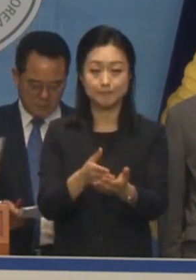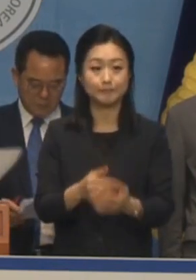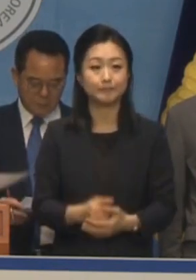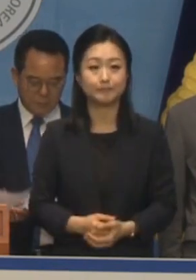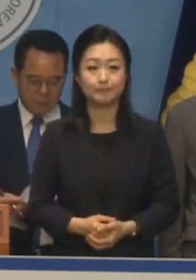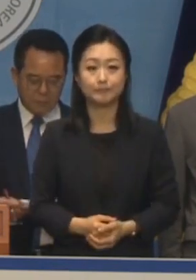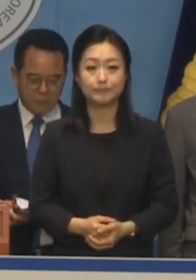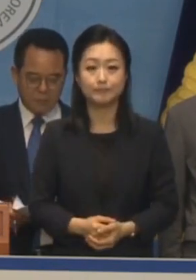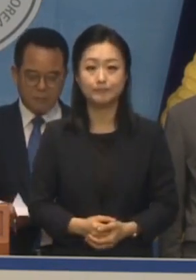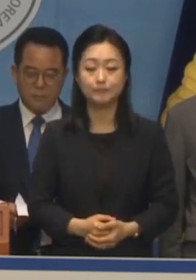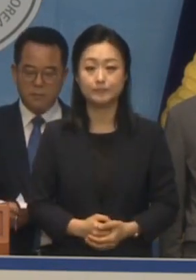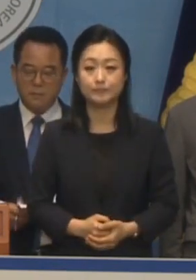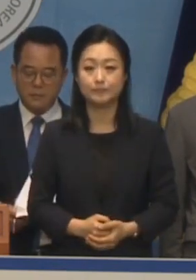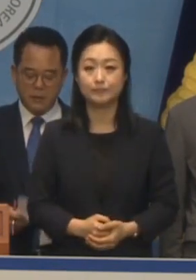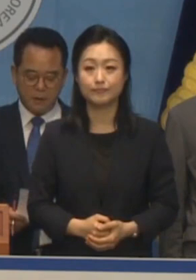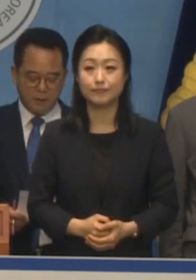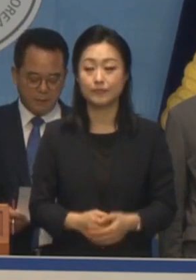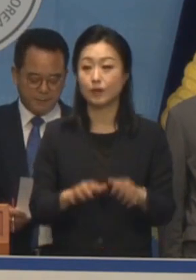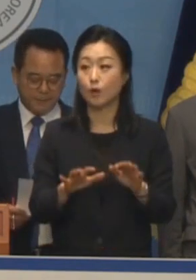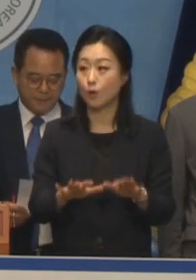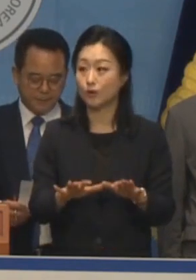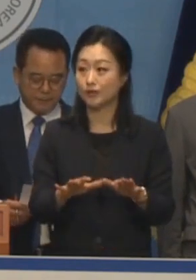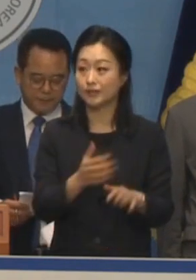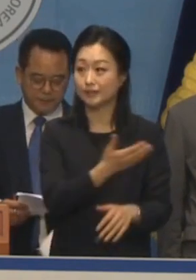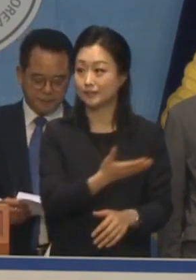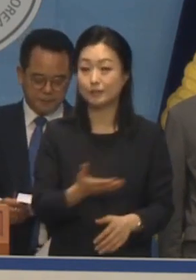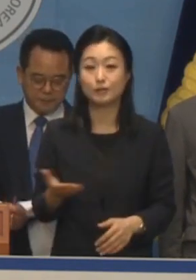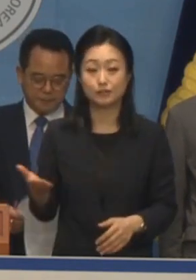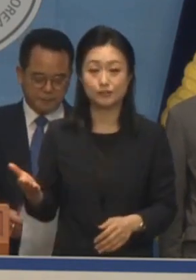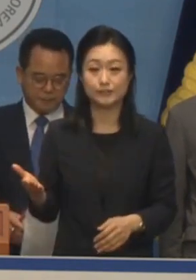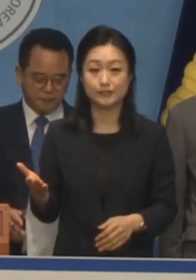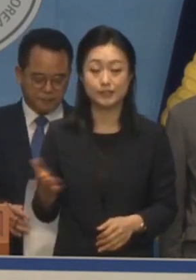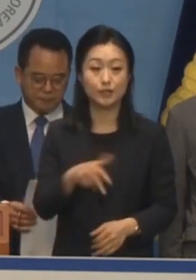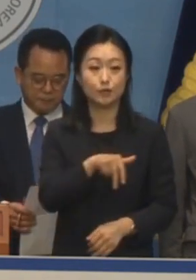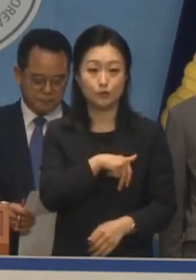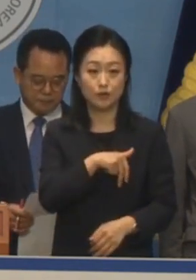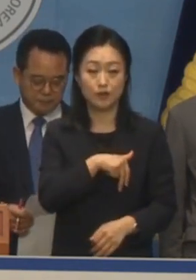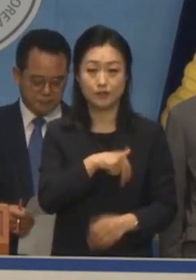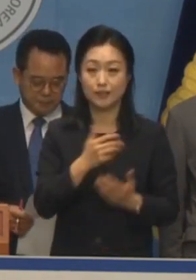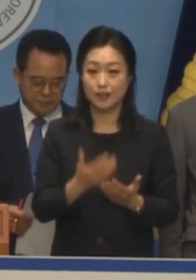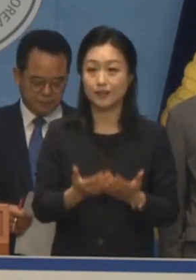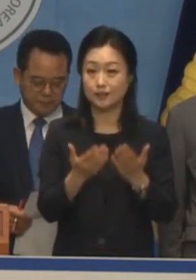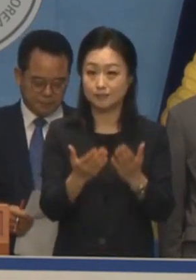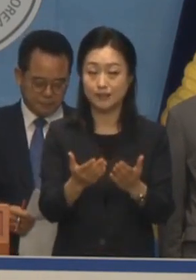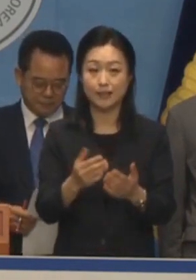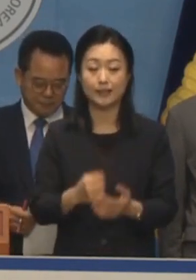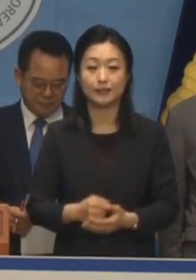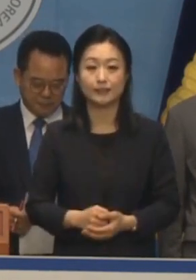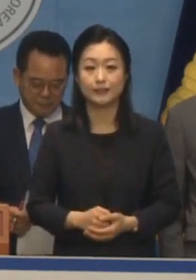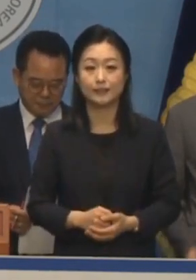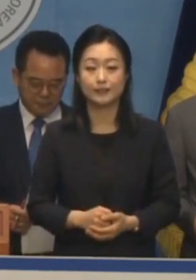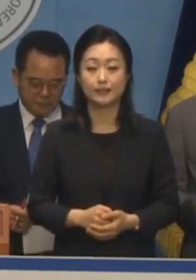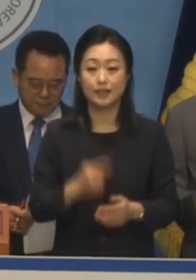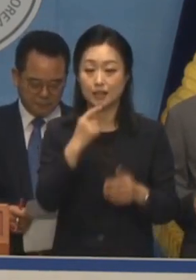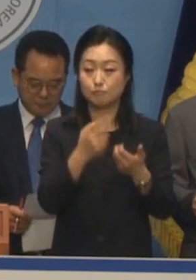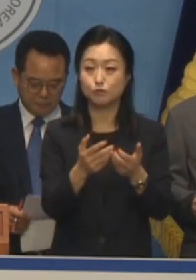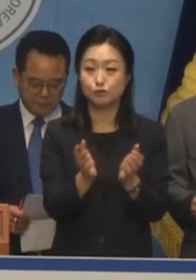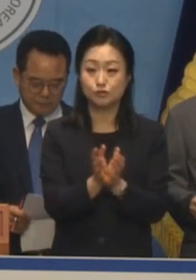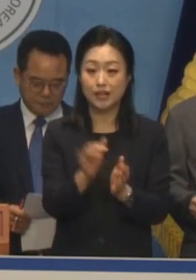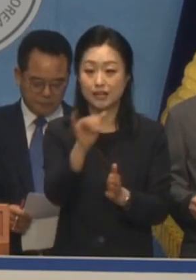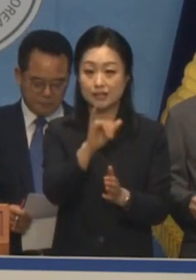됐습니다. 먼저 오늘 함께해 주신 의원님들을 소개하겠습니다.